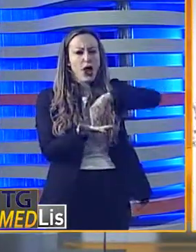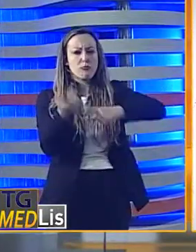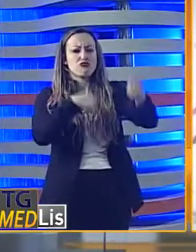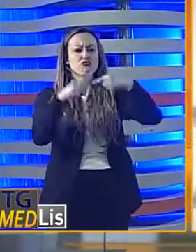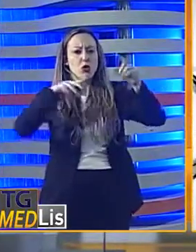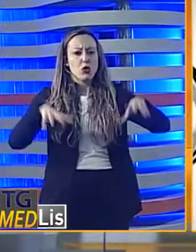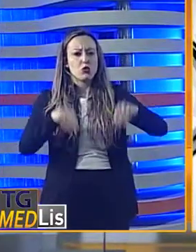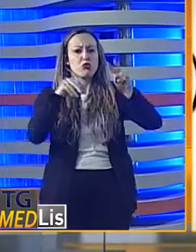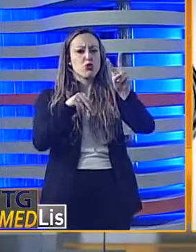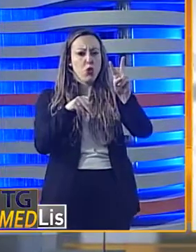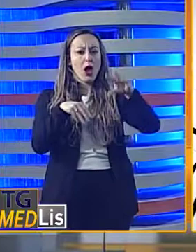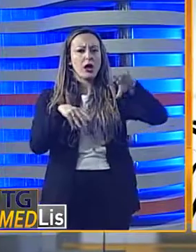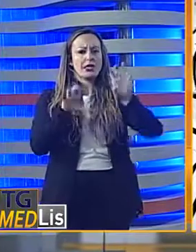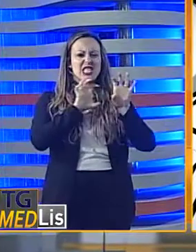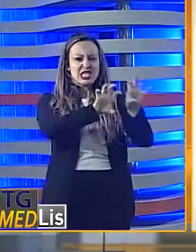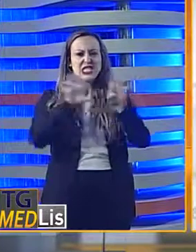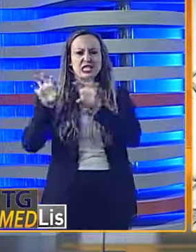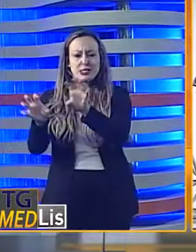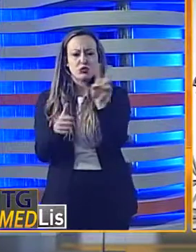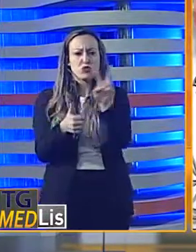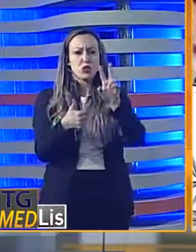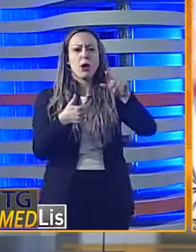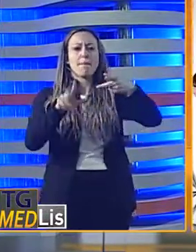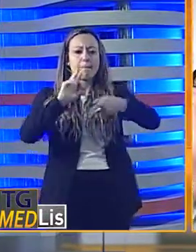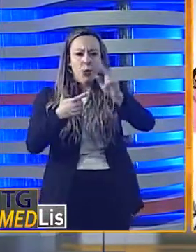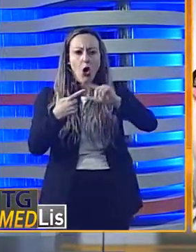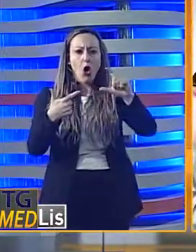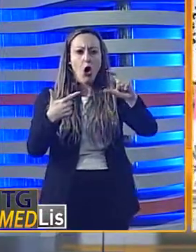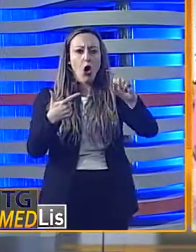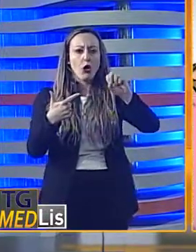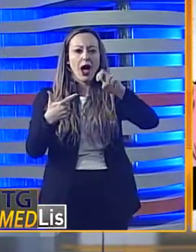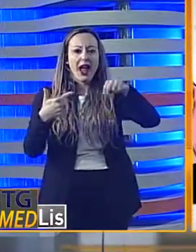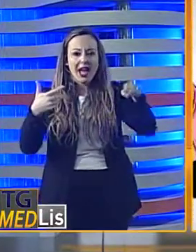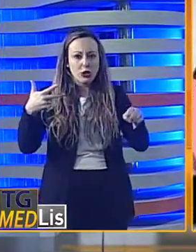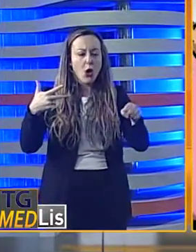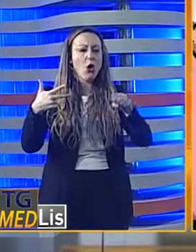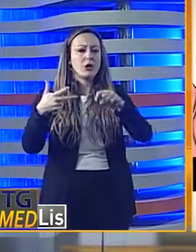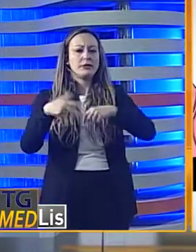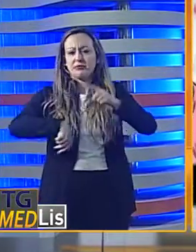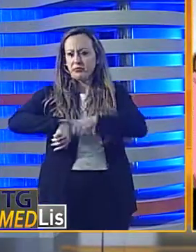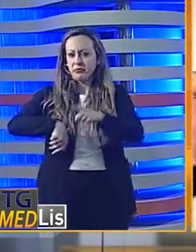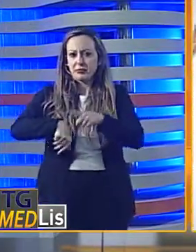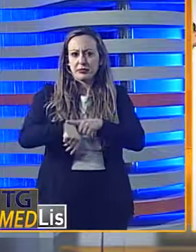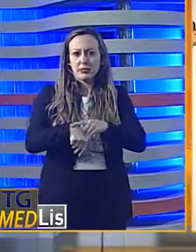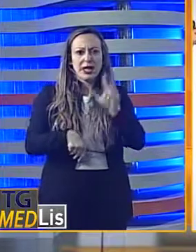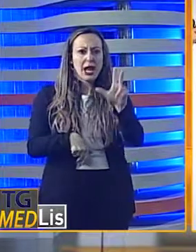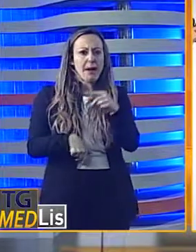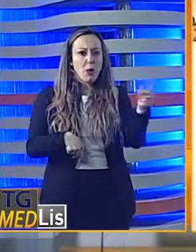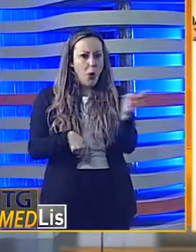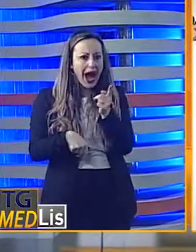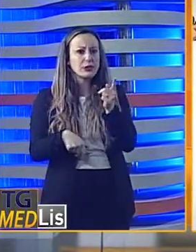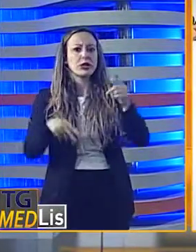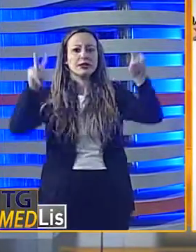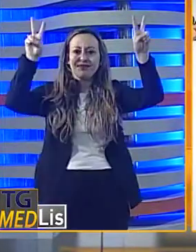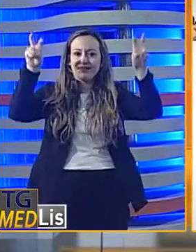più Coronado. Dalle 14.45 la partita sul 13 su TRM con Alessandro Amato ed